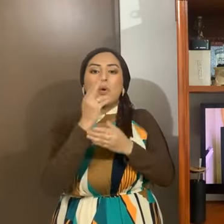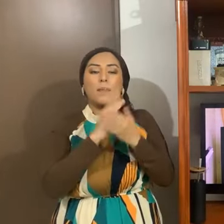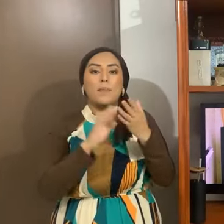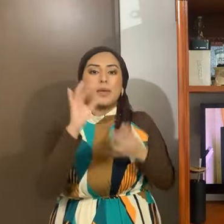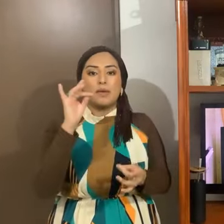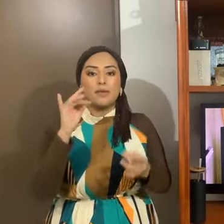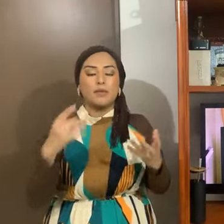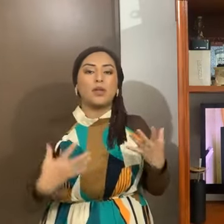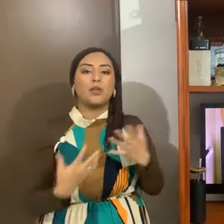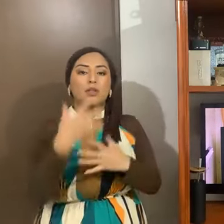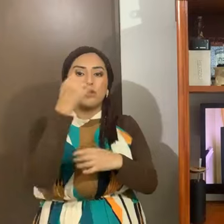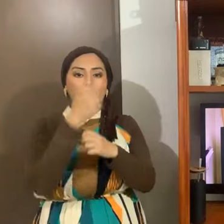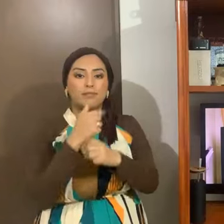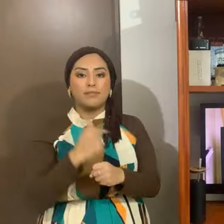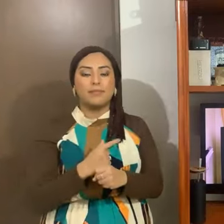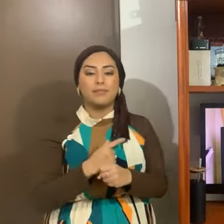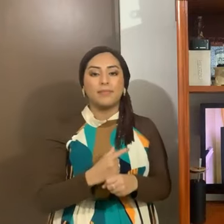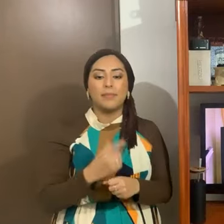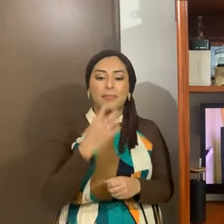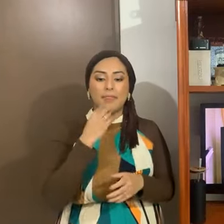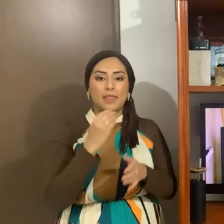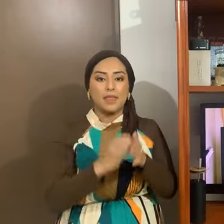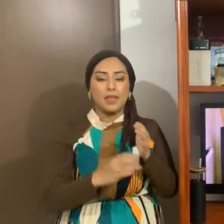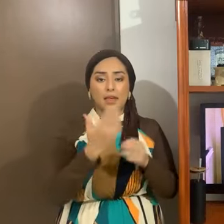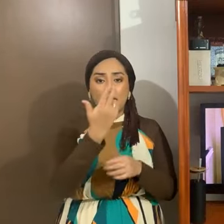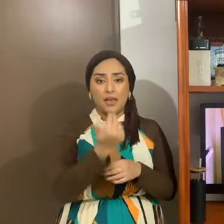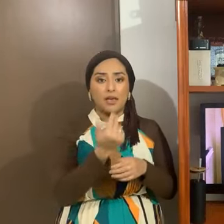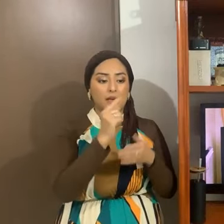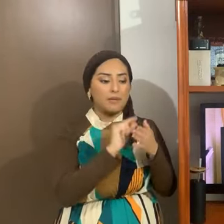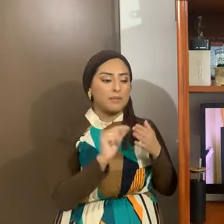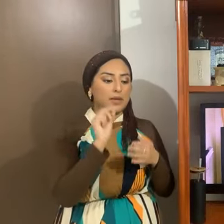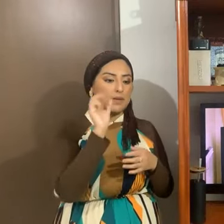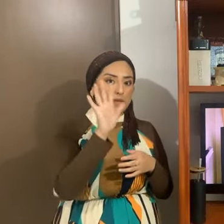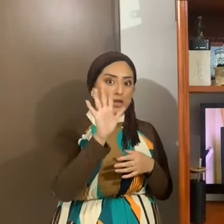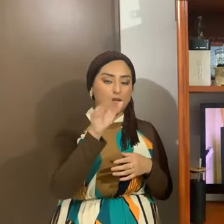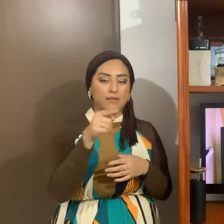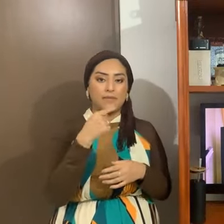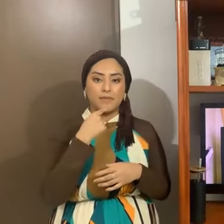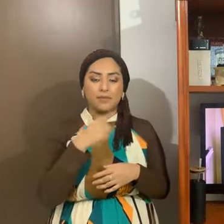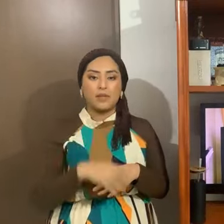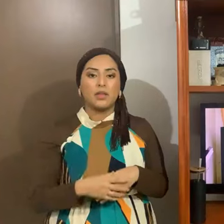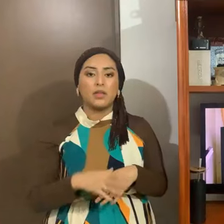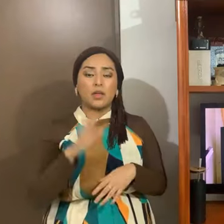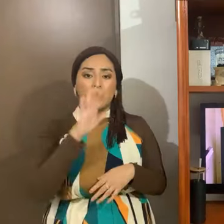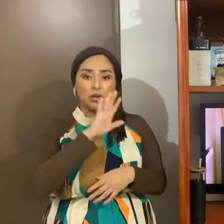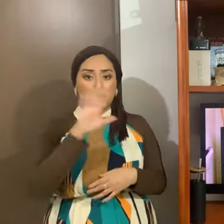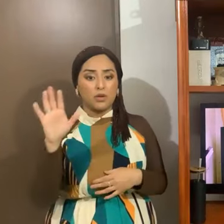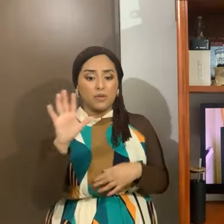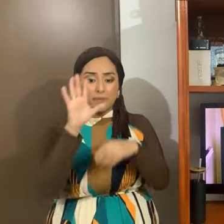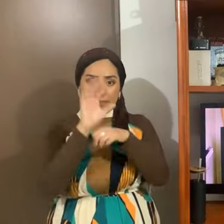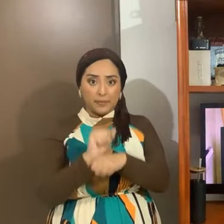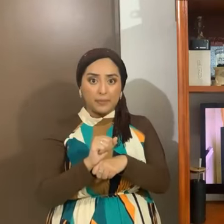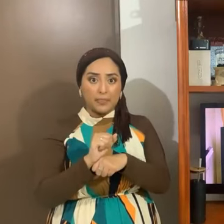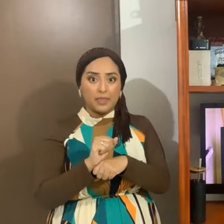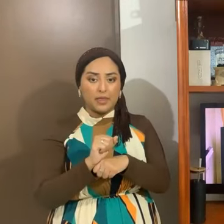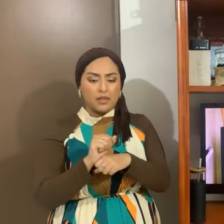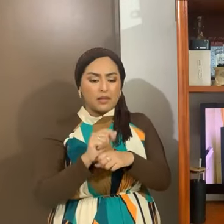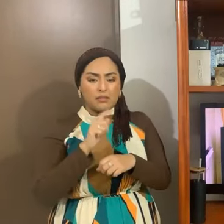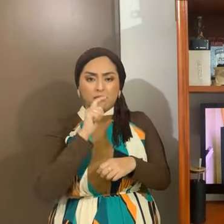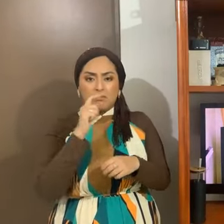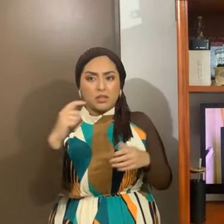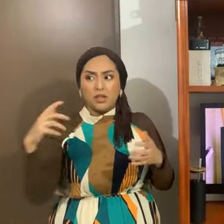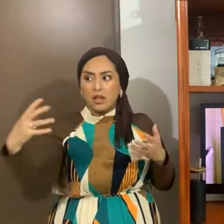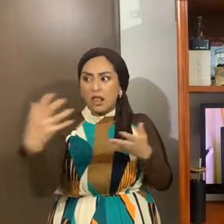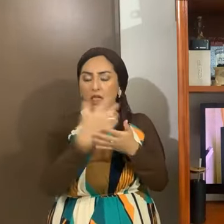amados nuevecitos. Hebreos 13, verso 5. Dice: sean vuestras costumbres sin avaricia.